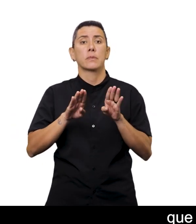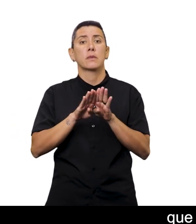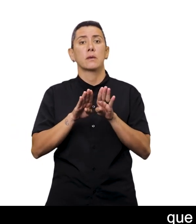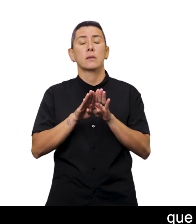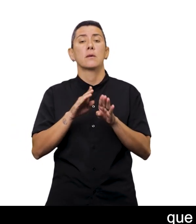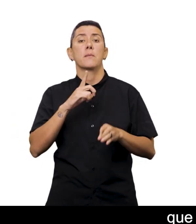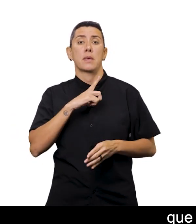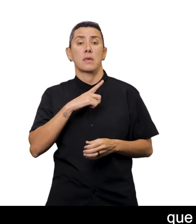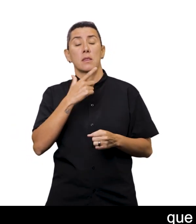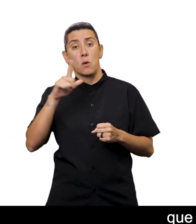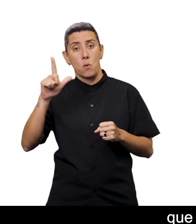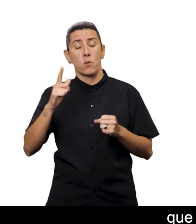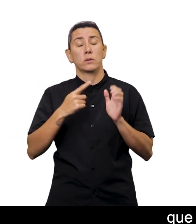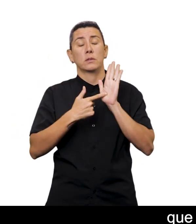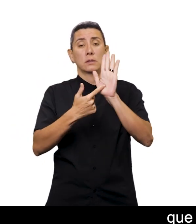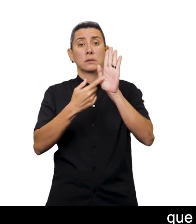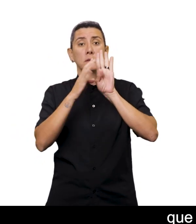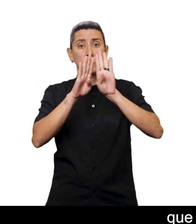1893 a